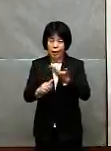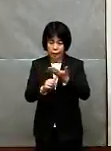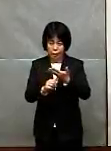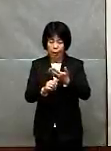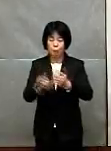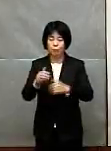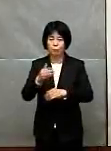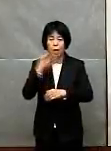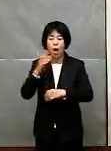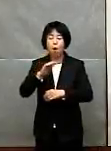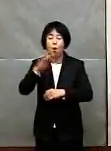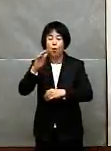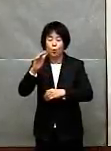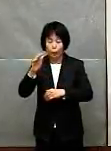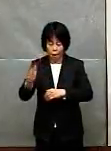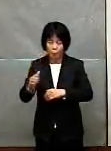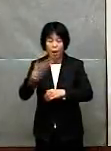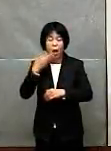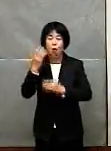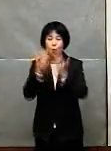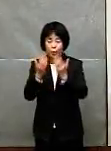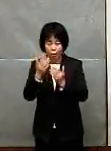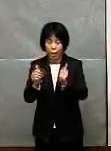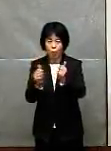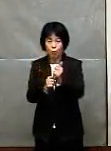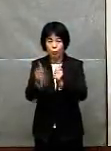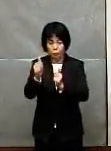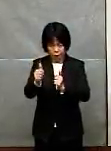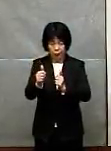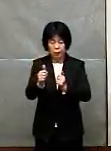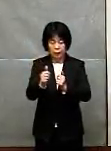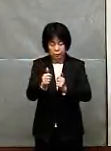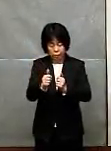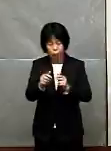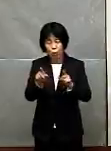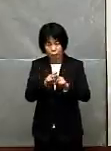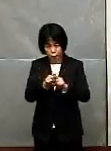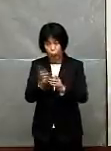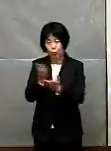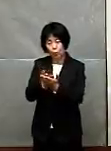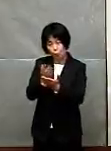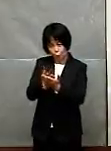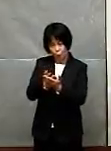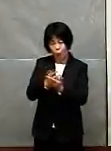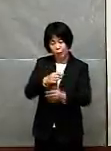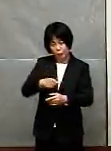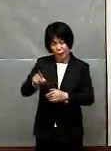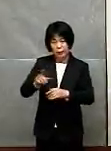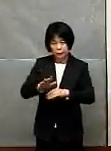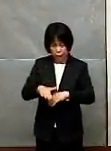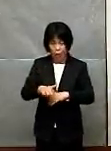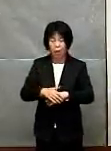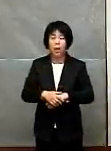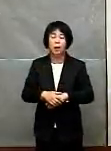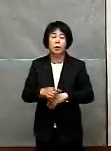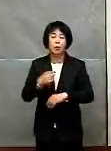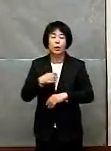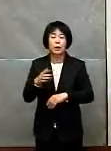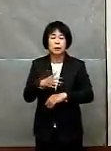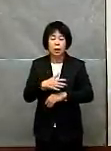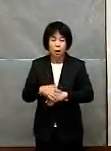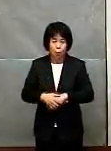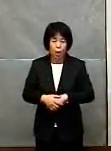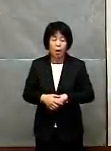山青森県副知事などの参加のもと要望を行ったところであります。私